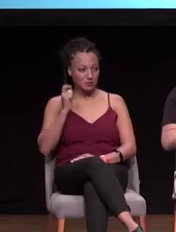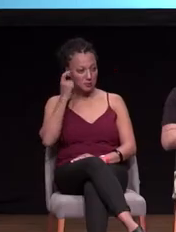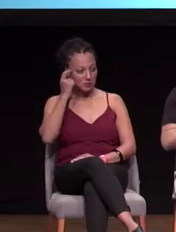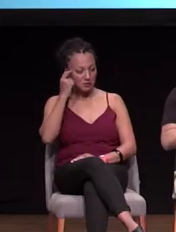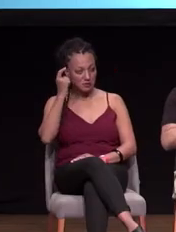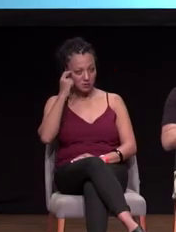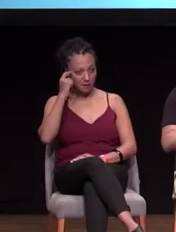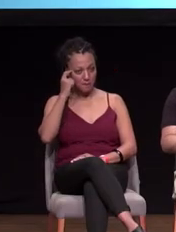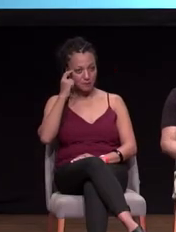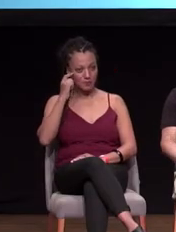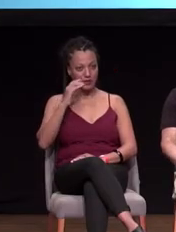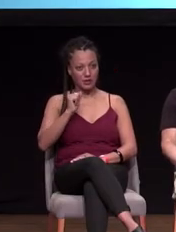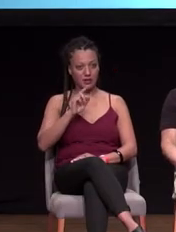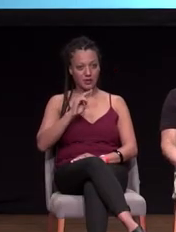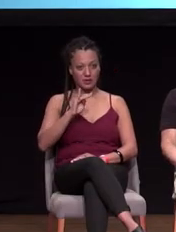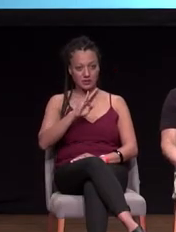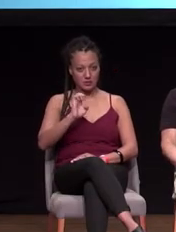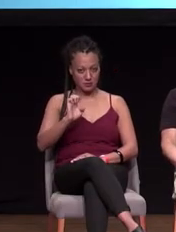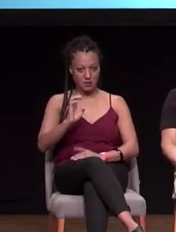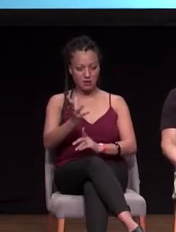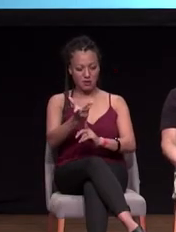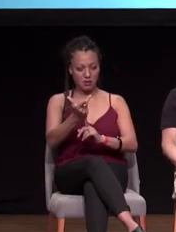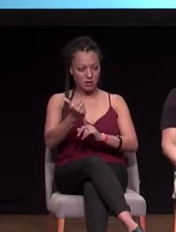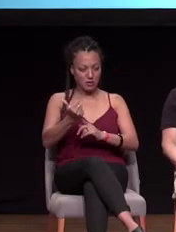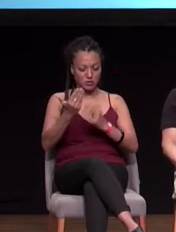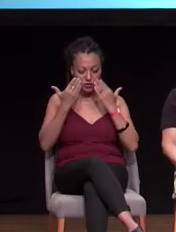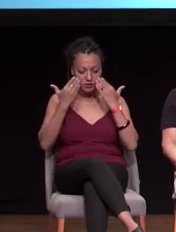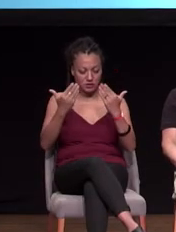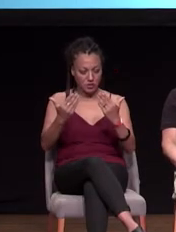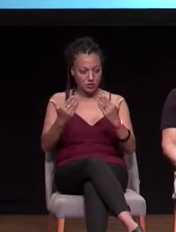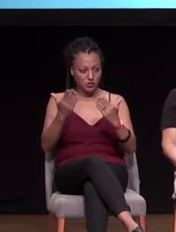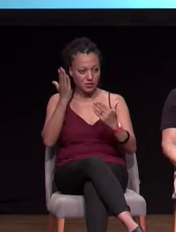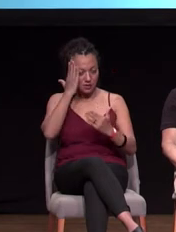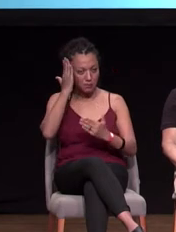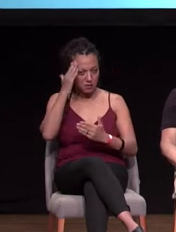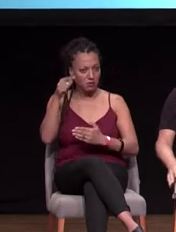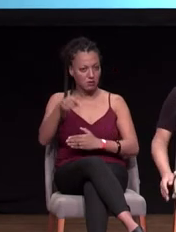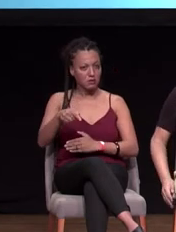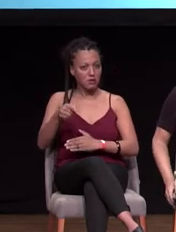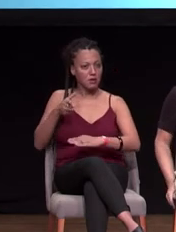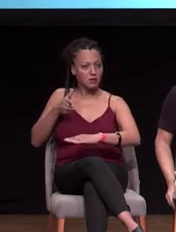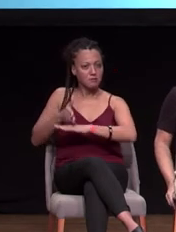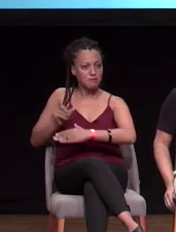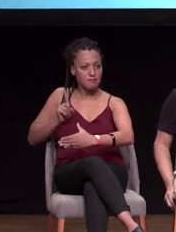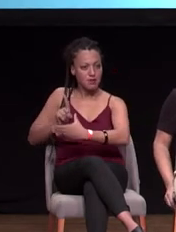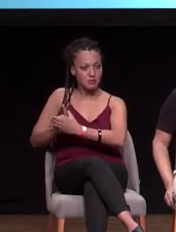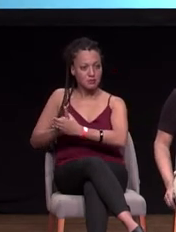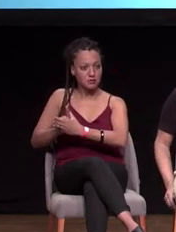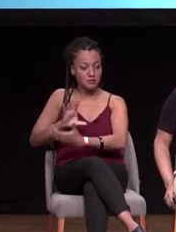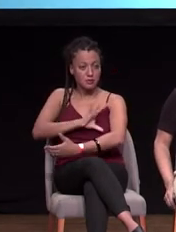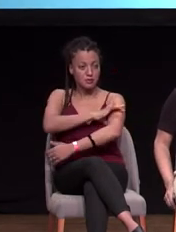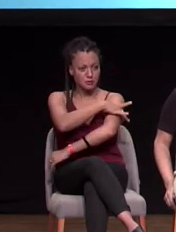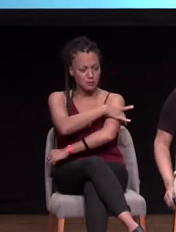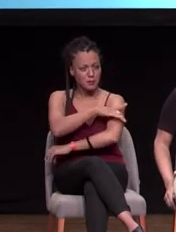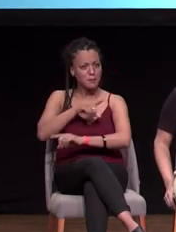da obras de carybé e do seu pertencimento no candomblé ué mas pensando no contexto